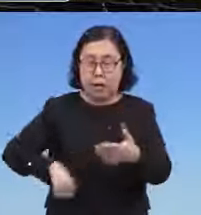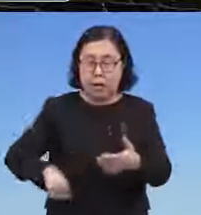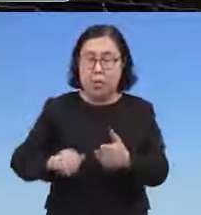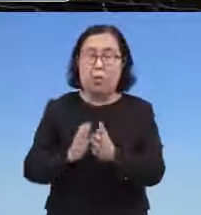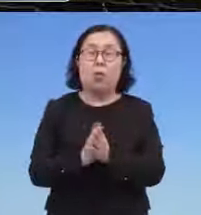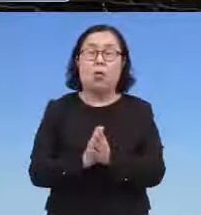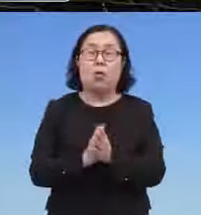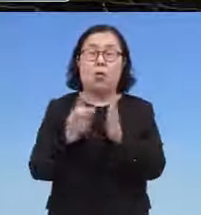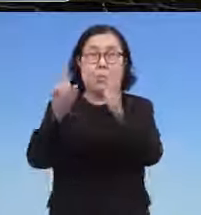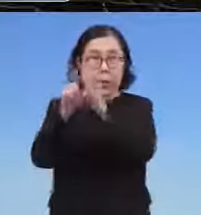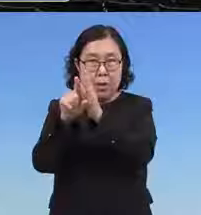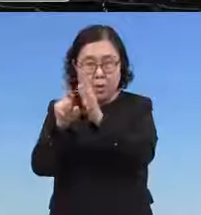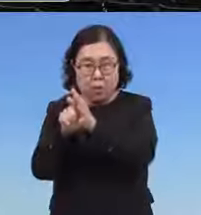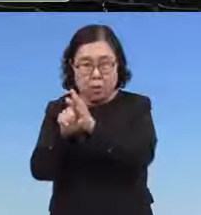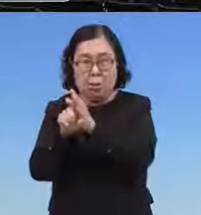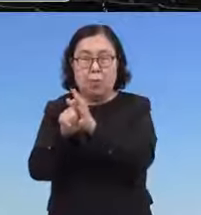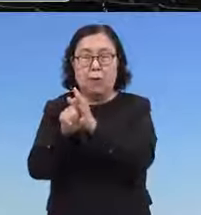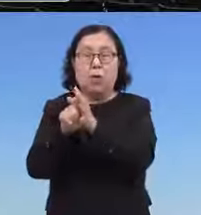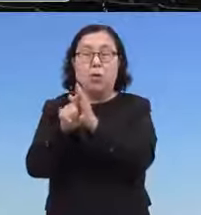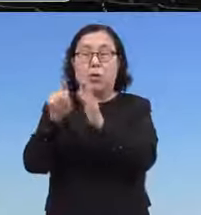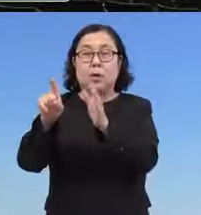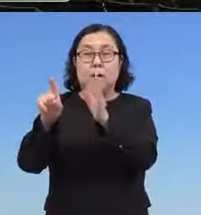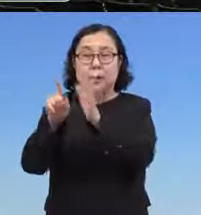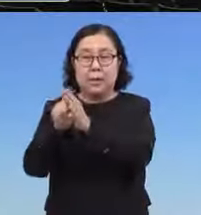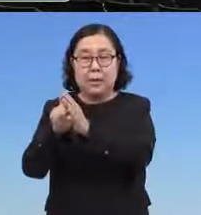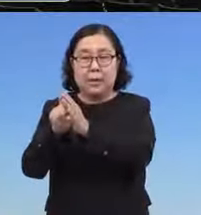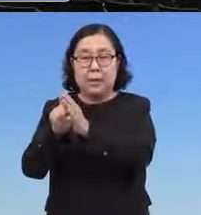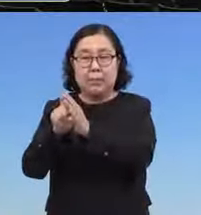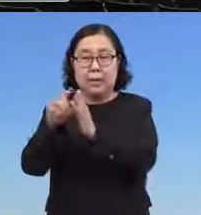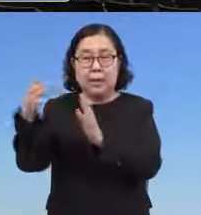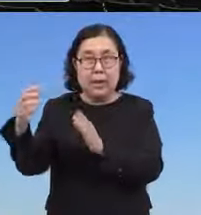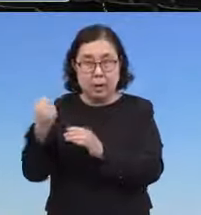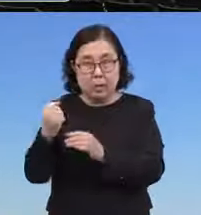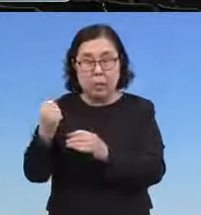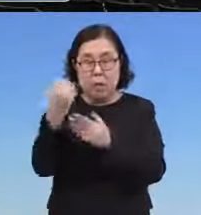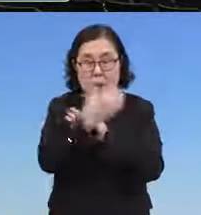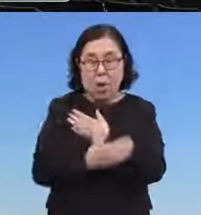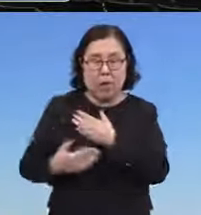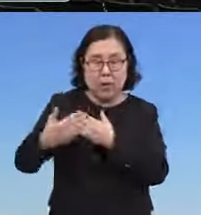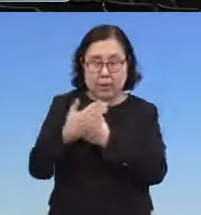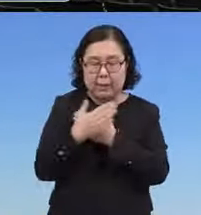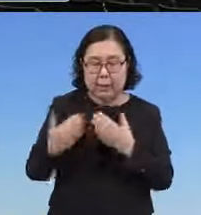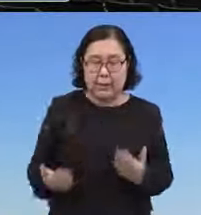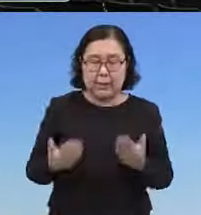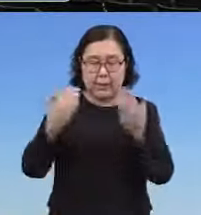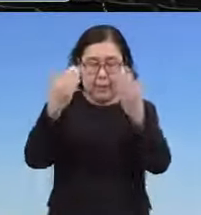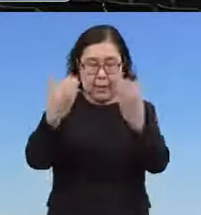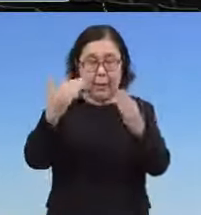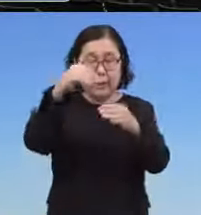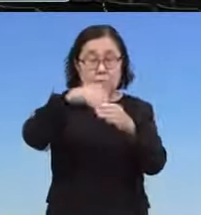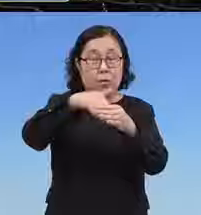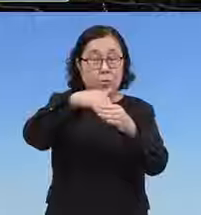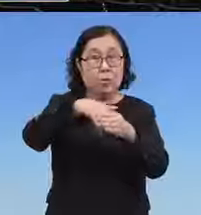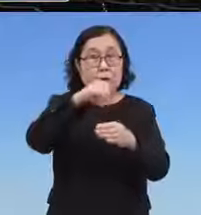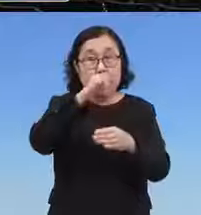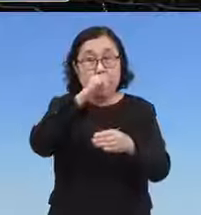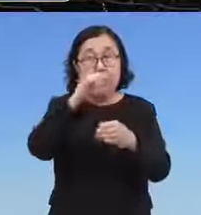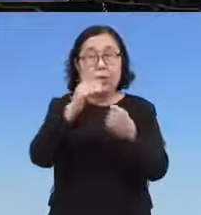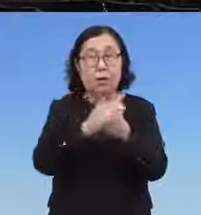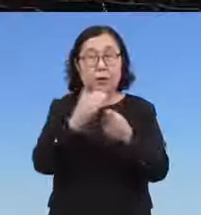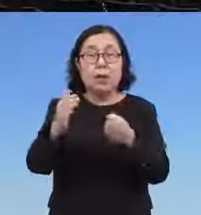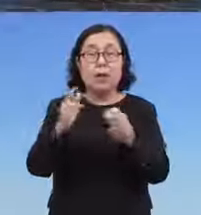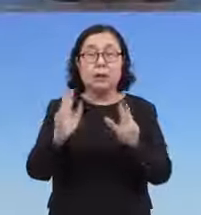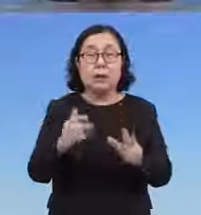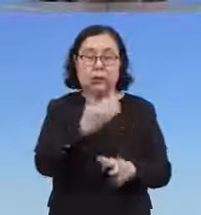하나님의 아들로 수용하고 그분에 대한 믿음을 가질 뿐만 아니라 그분에게 헌신하라라는 내용도 포함되어 있다고